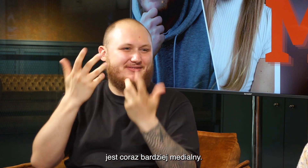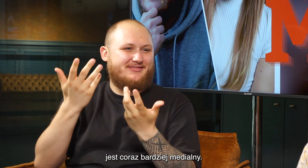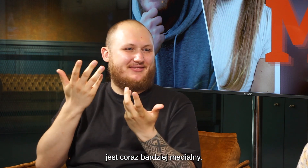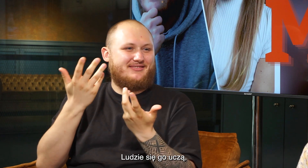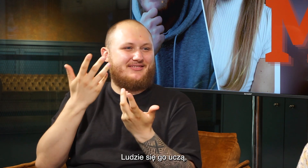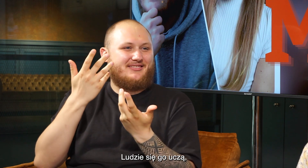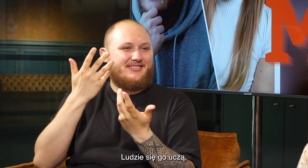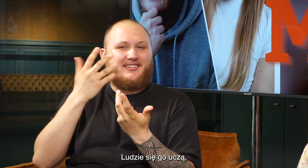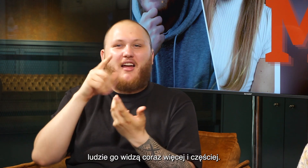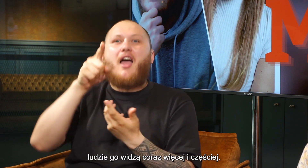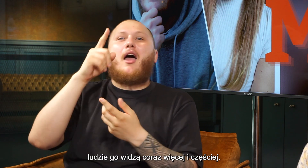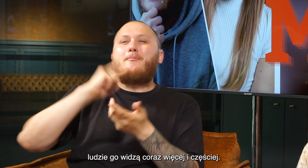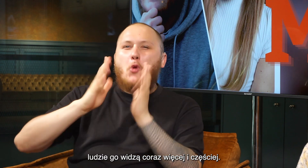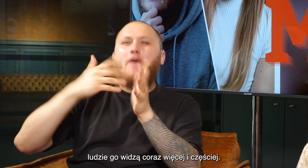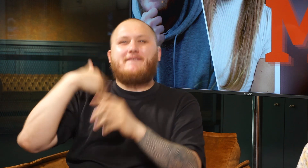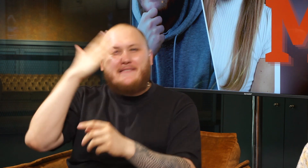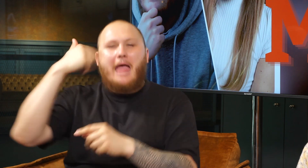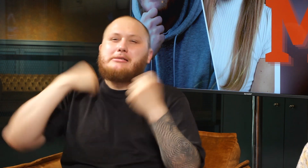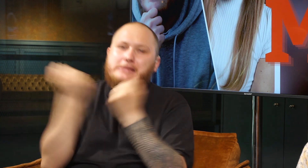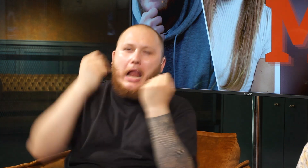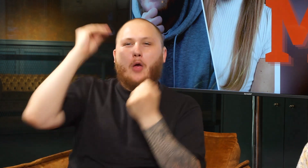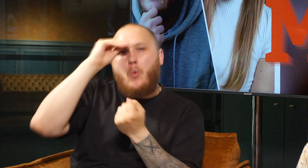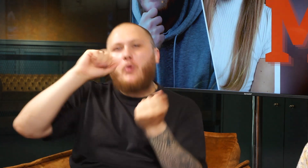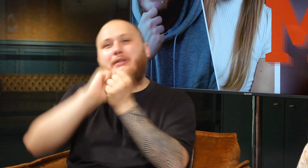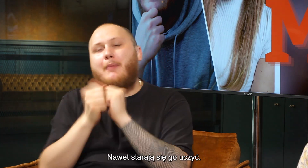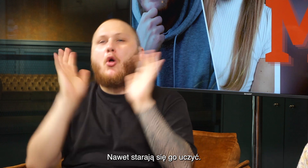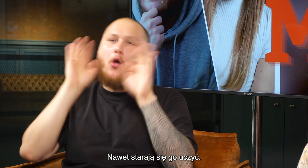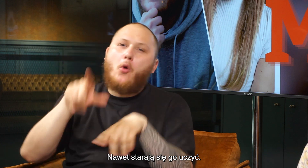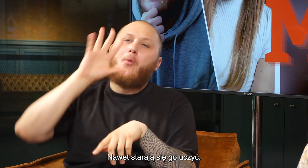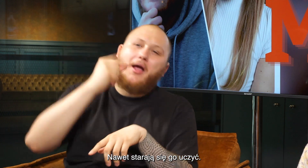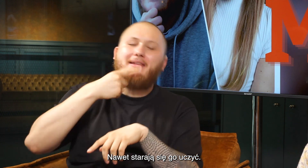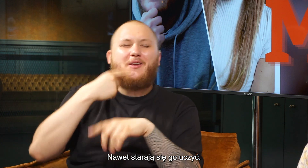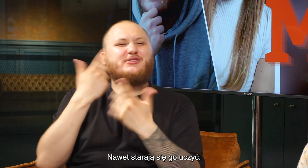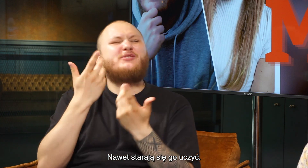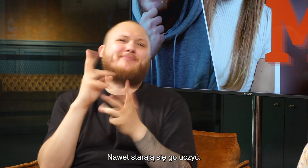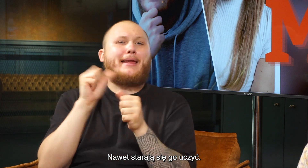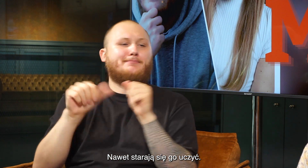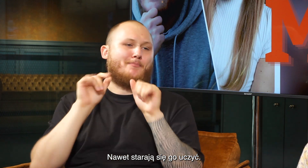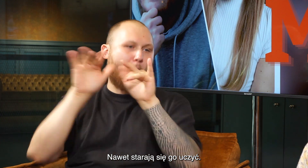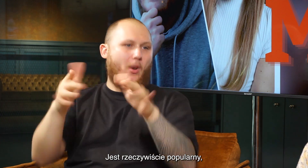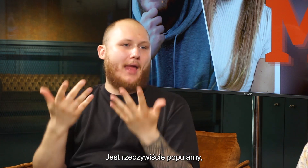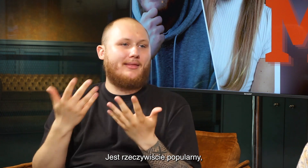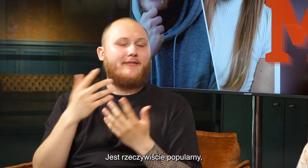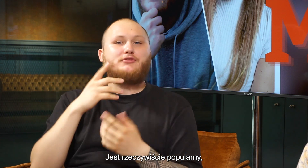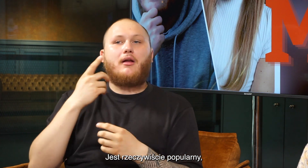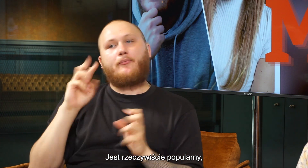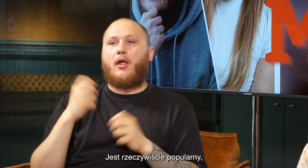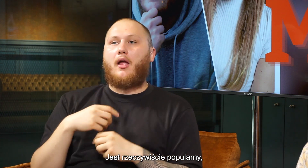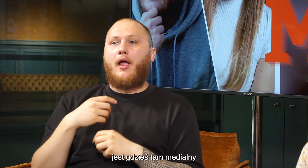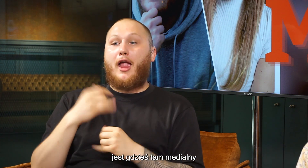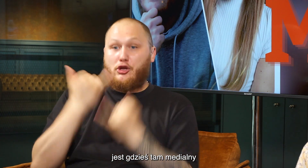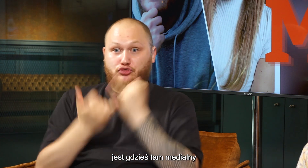bardziej medialny, ludzie się go uczą, ludzie go widzą coraz więcej i częściej. Nawet starają się go uczyć. Jest